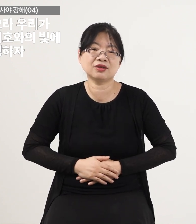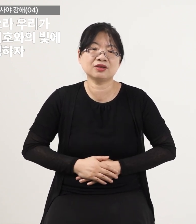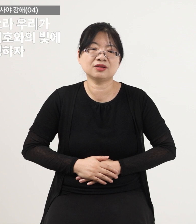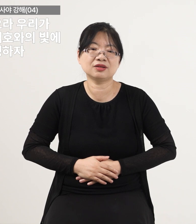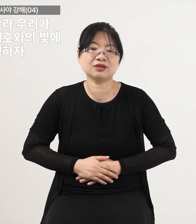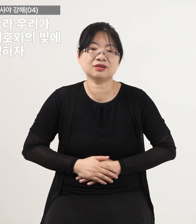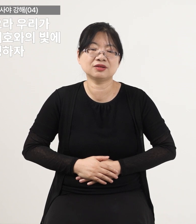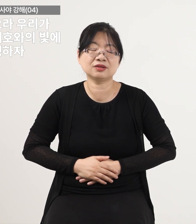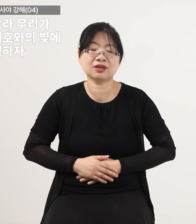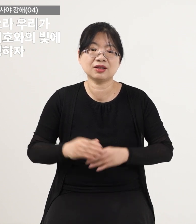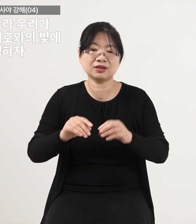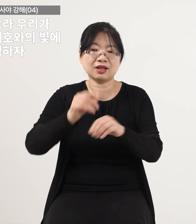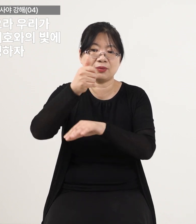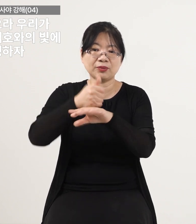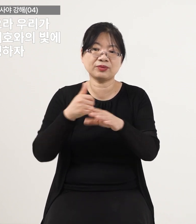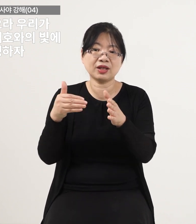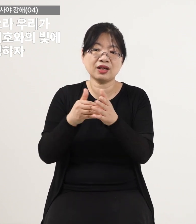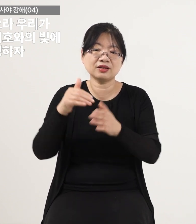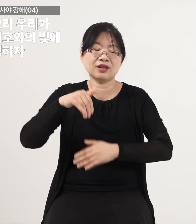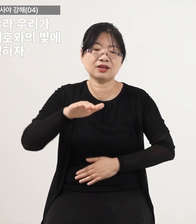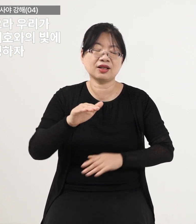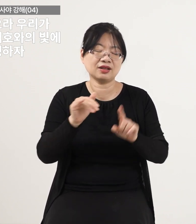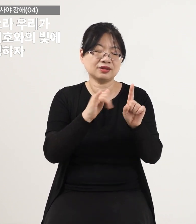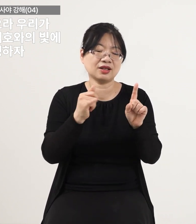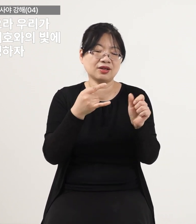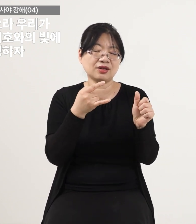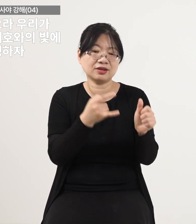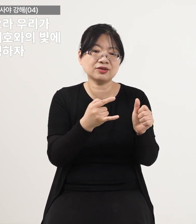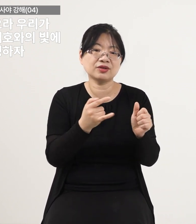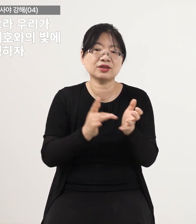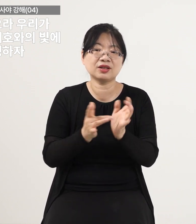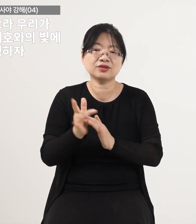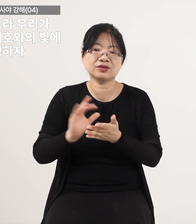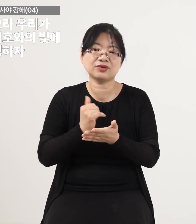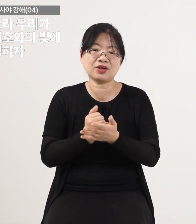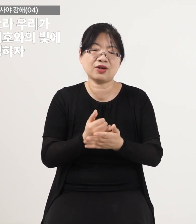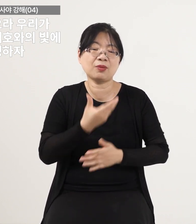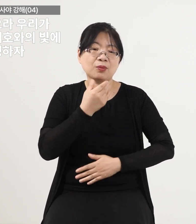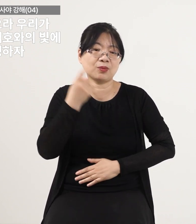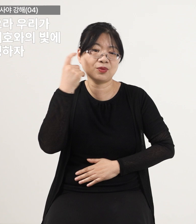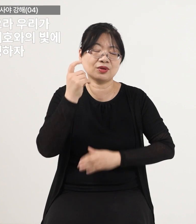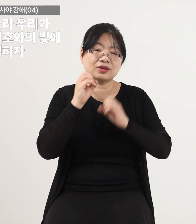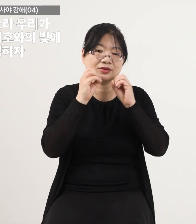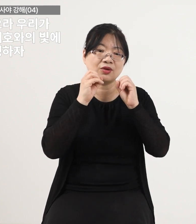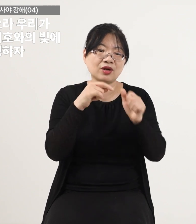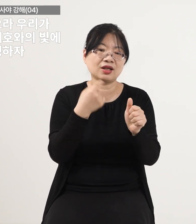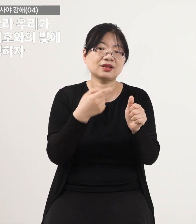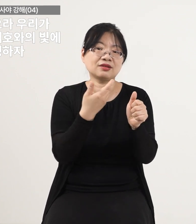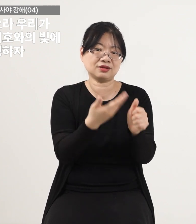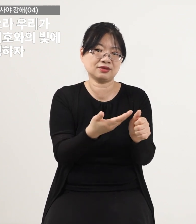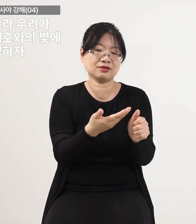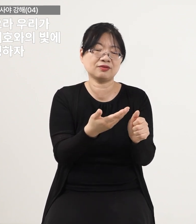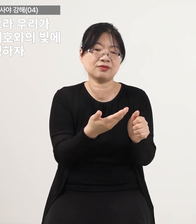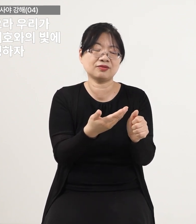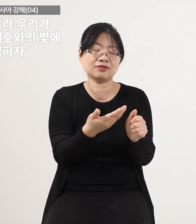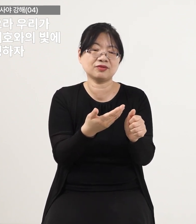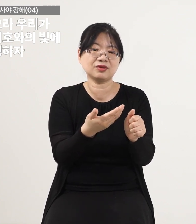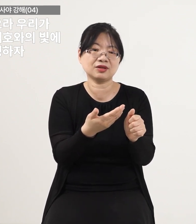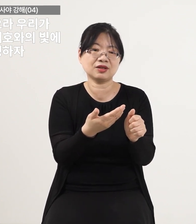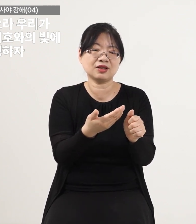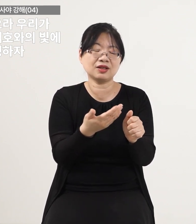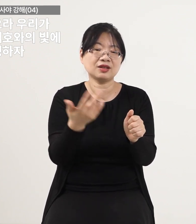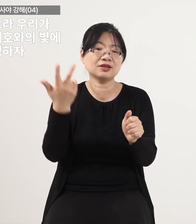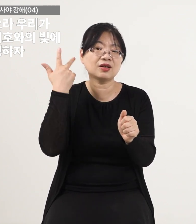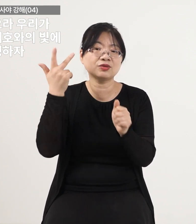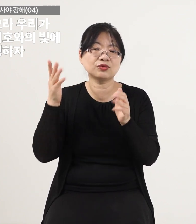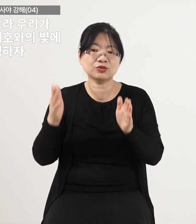하든 땅끝까지 가서 한 명에게라도 예수 그리스도의 복음을 전하고 가르치는 것. 지난